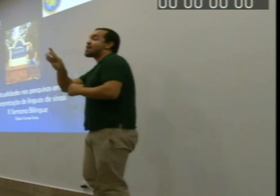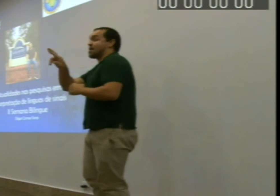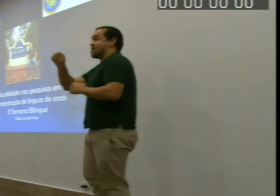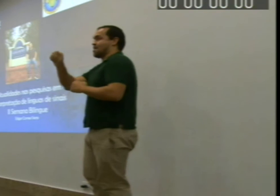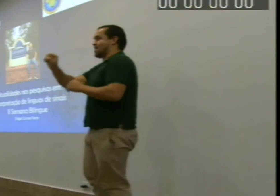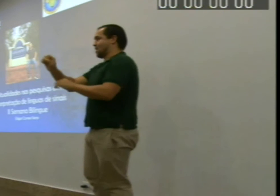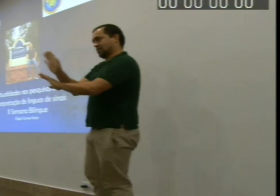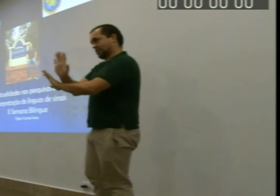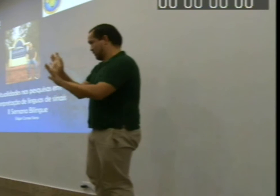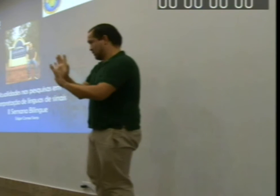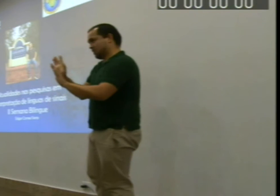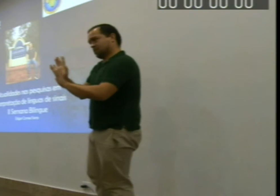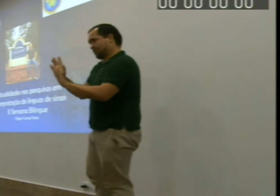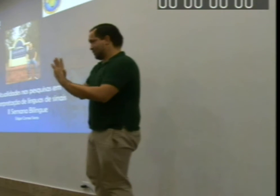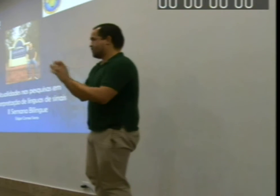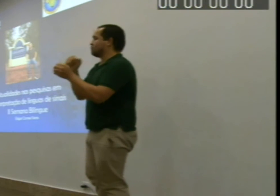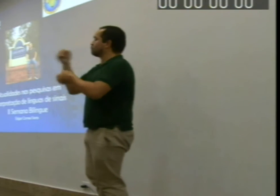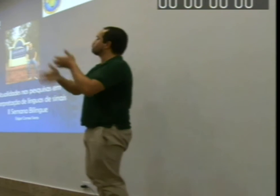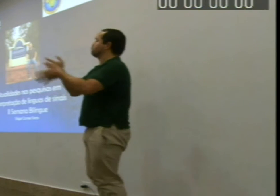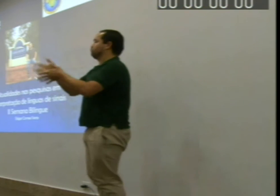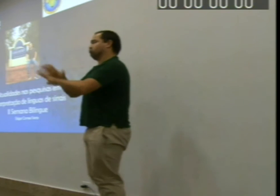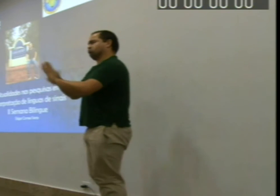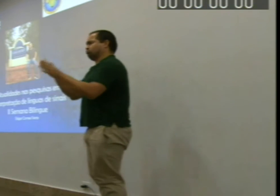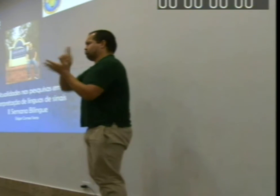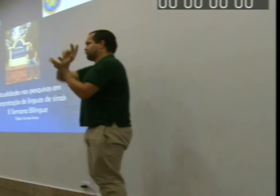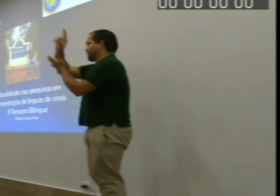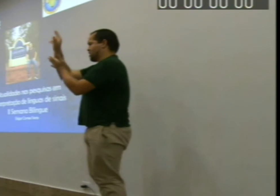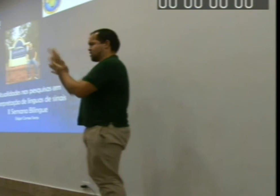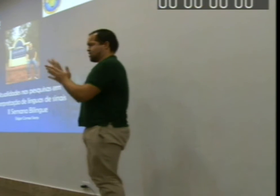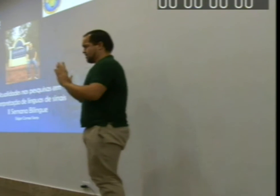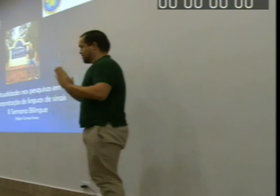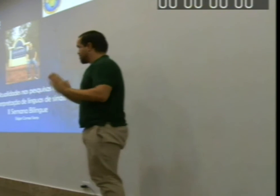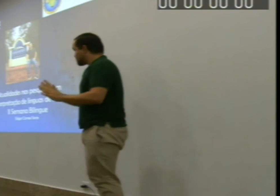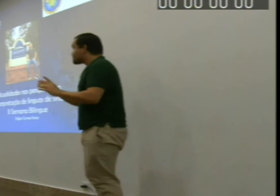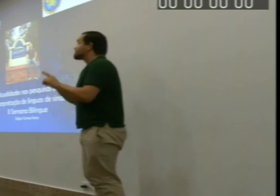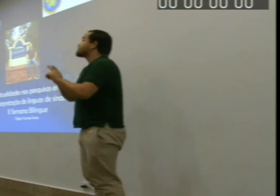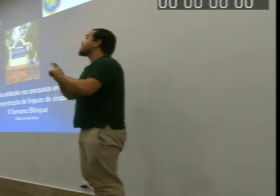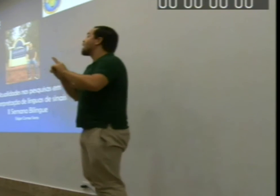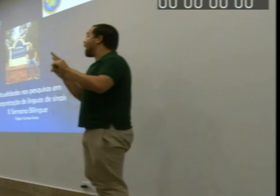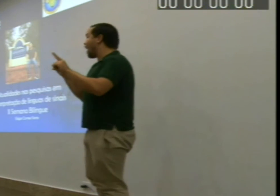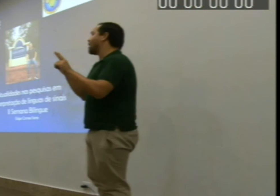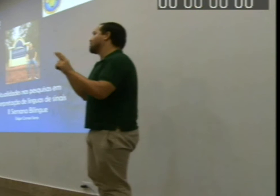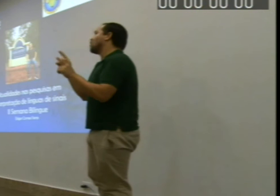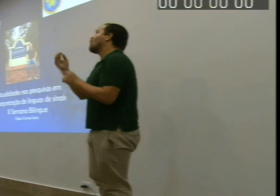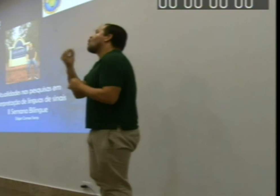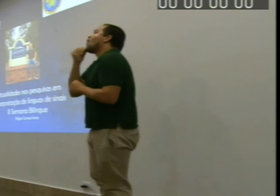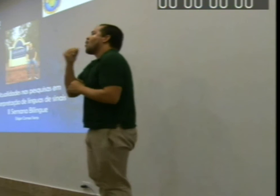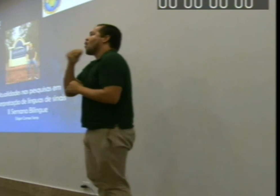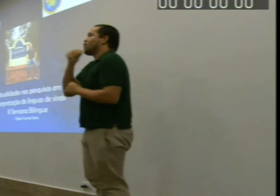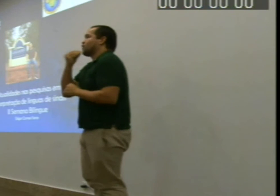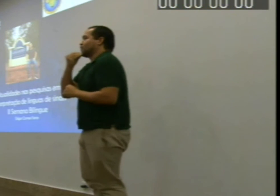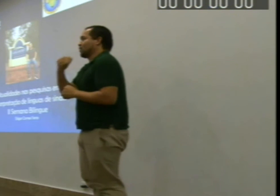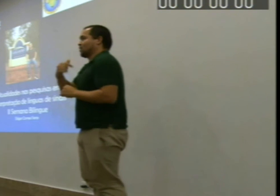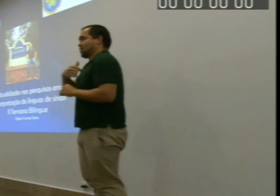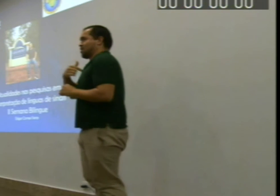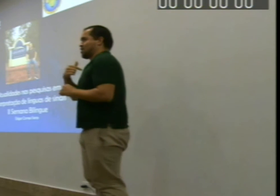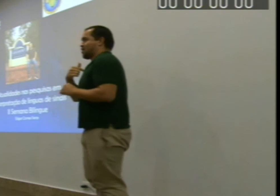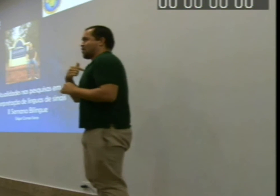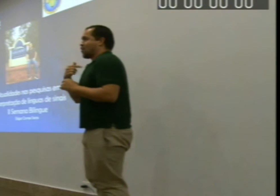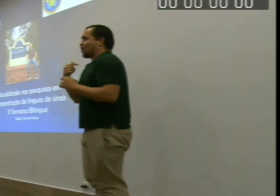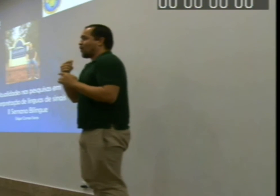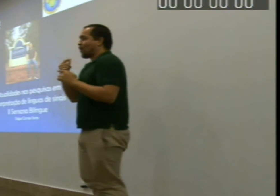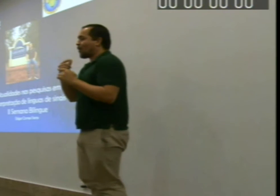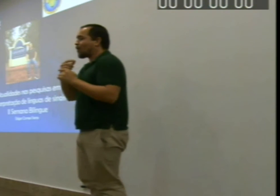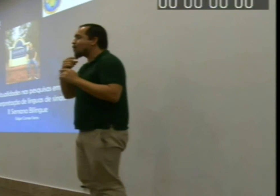sinais da libras não da língua de sinais só de diferentes lugares do mundo mas